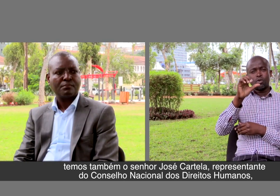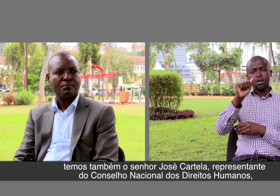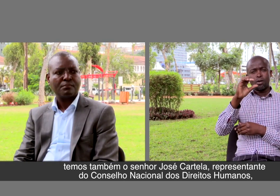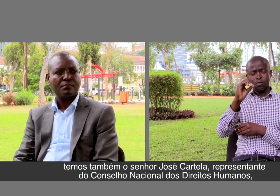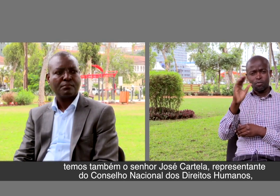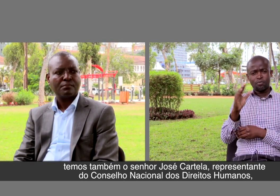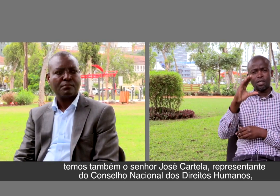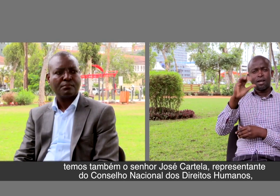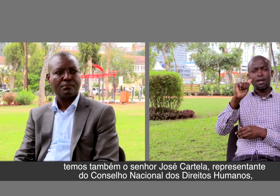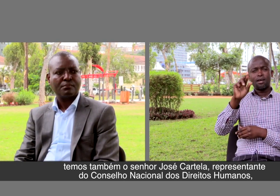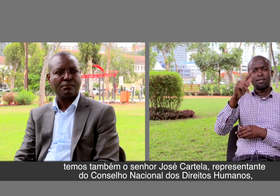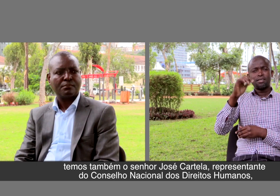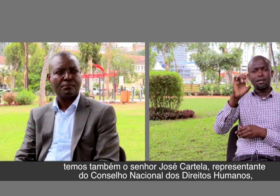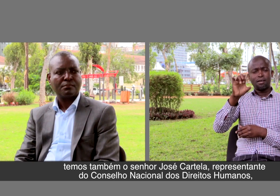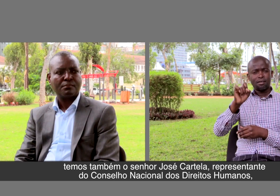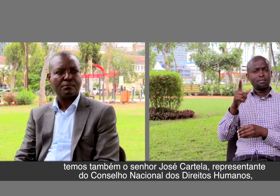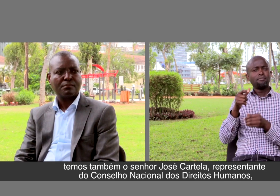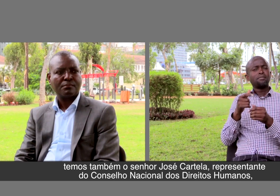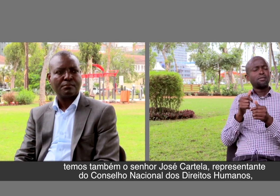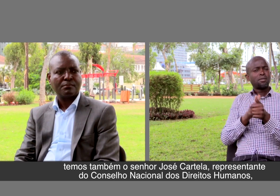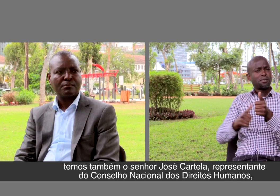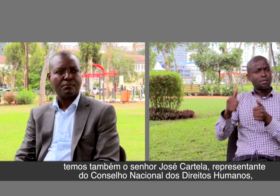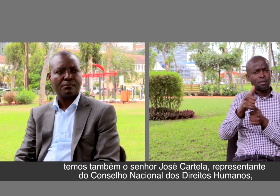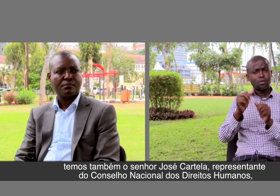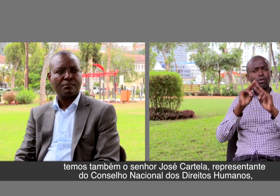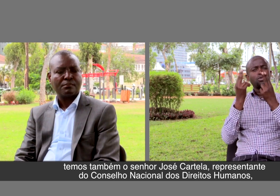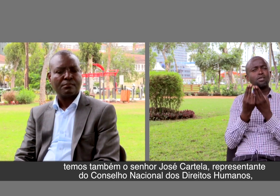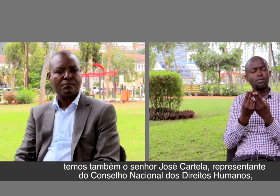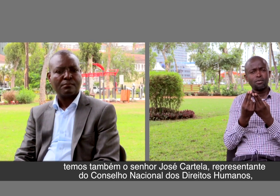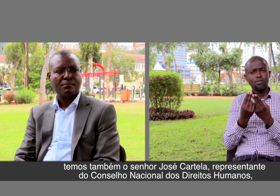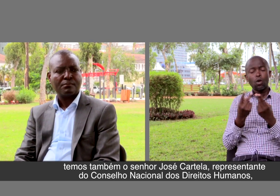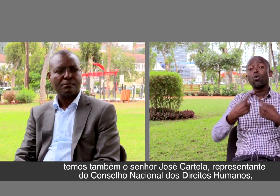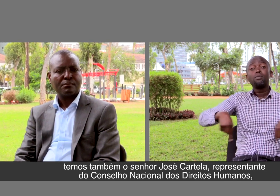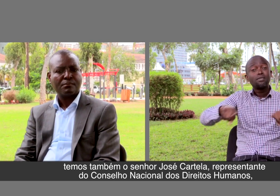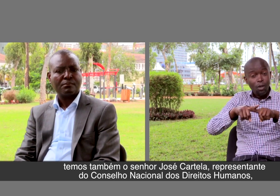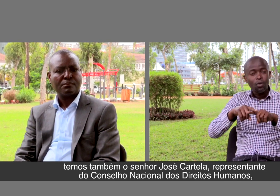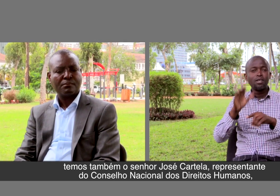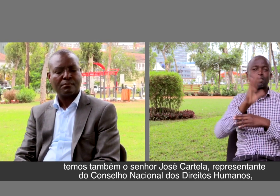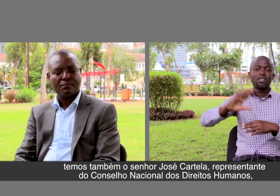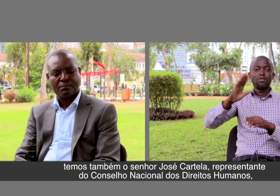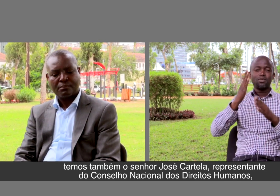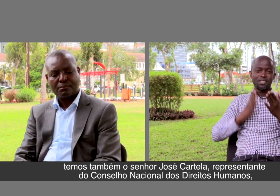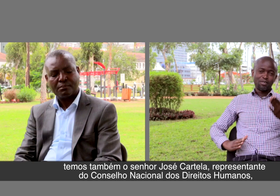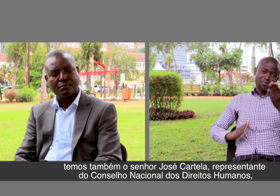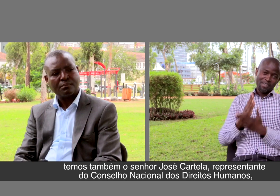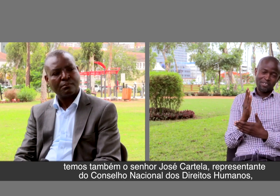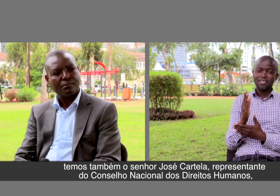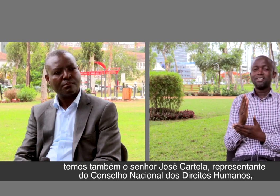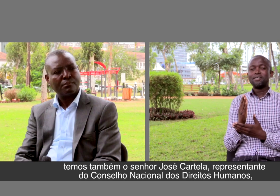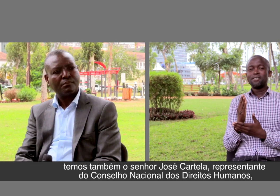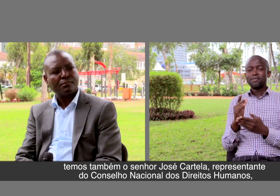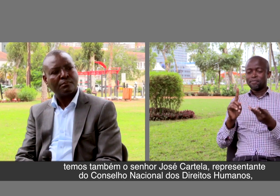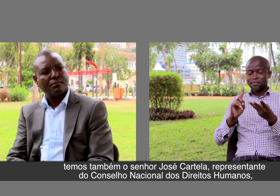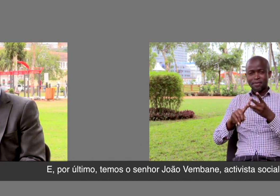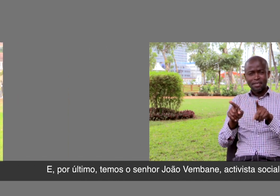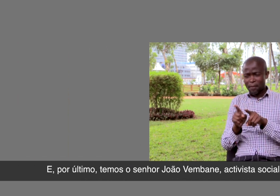o senhor João Cartela. José Cartela. É da Comissão Nacional dos Direitos Humanos.